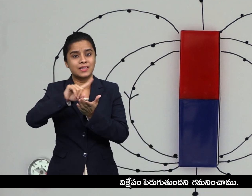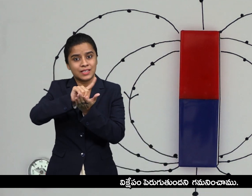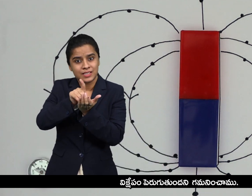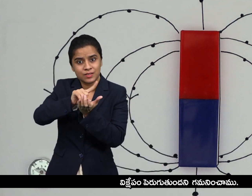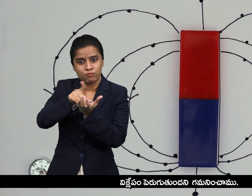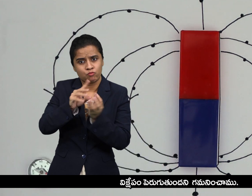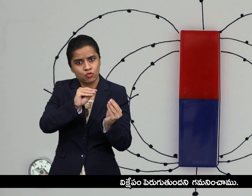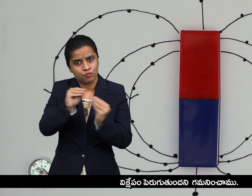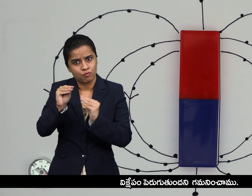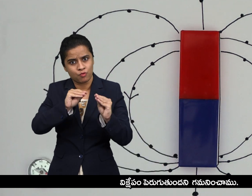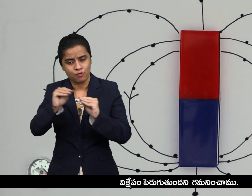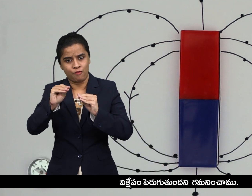గమనించాము.